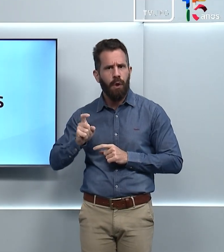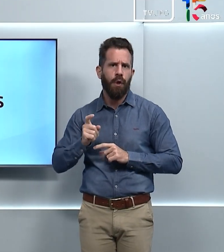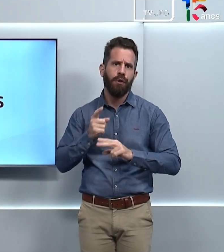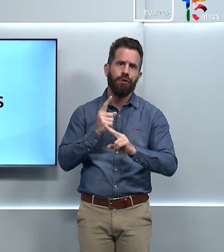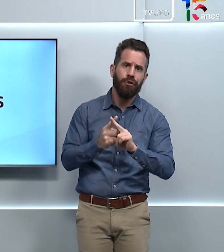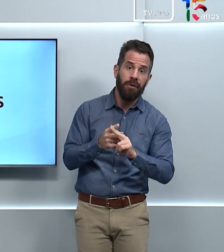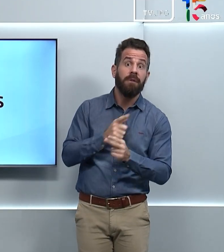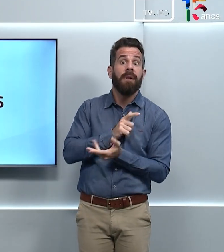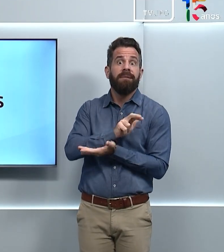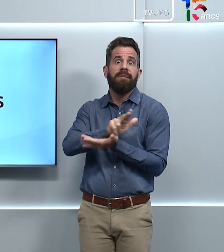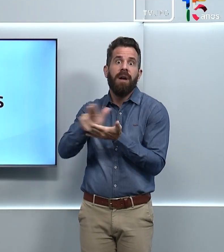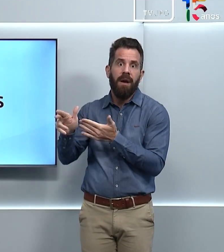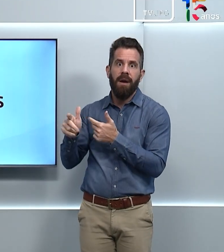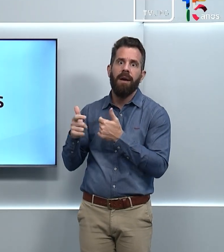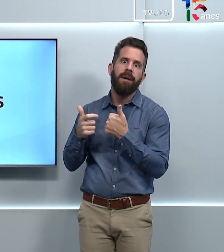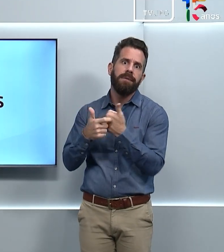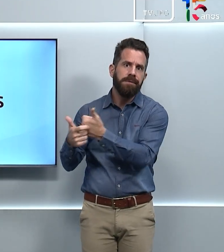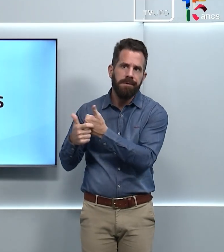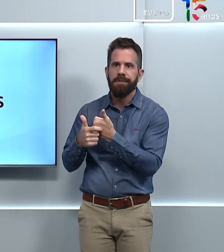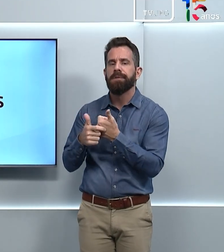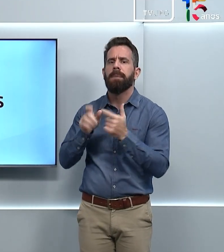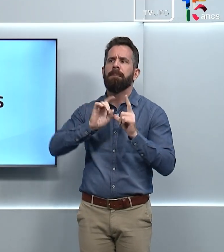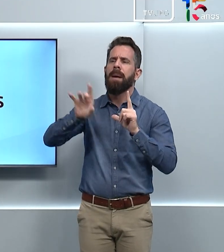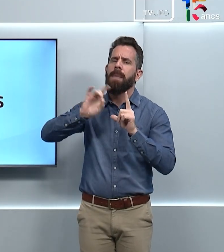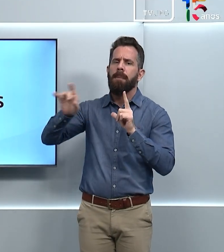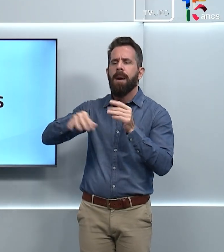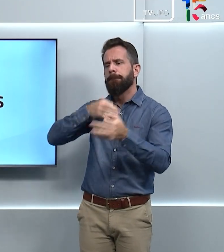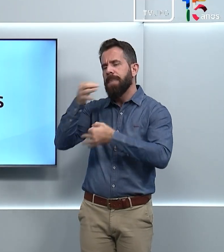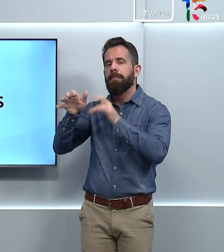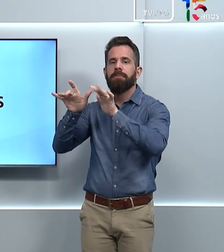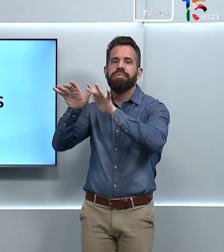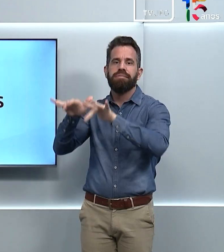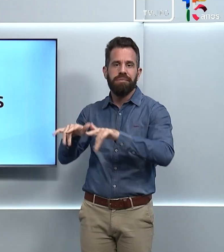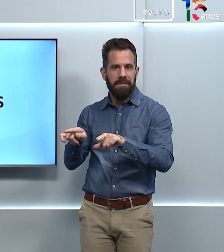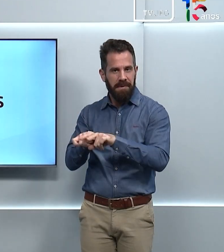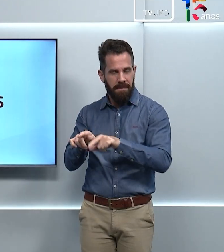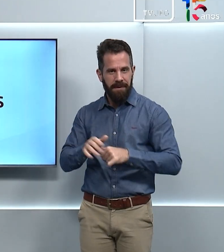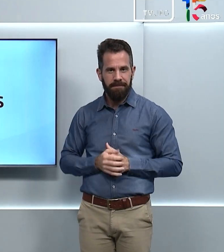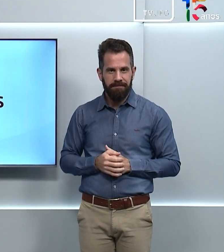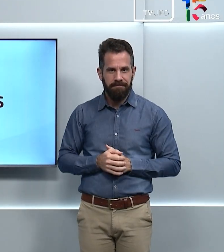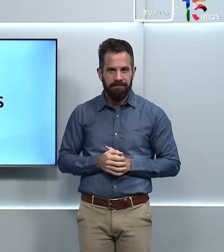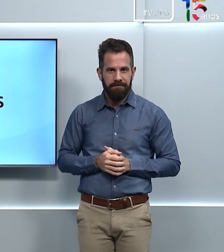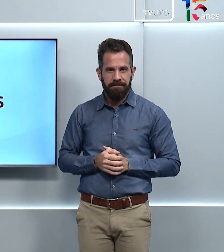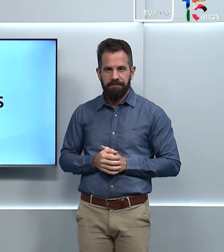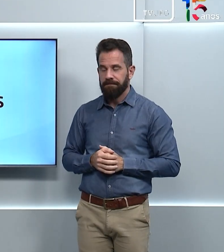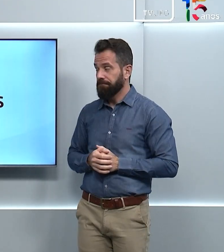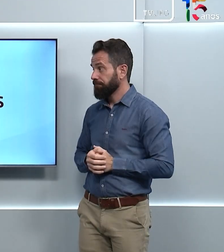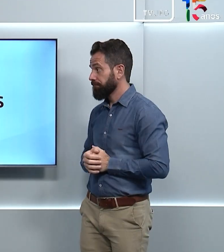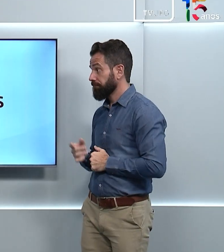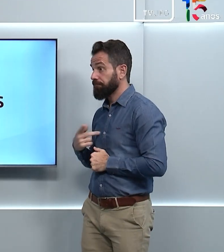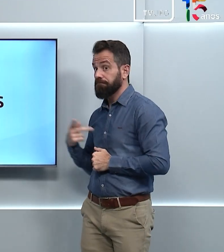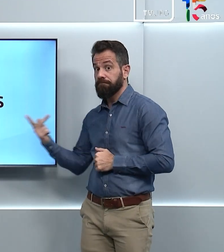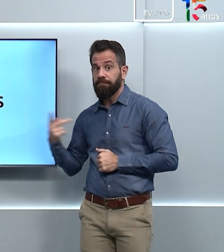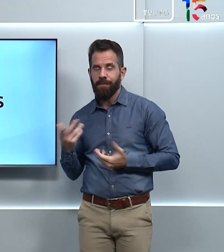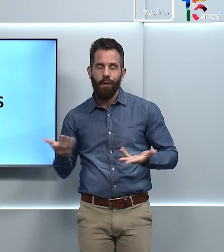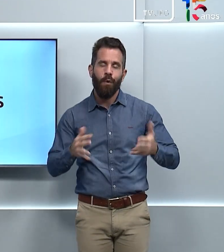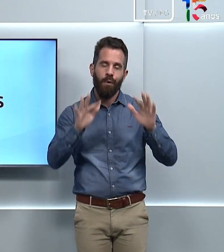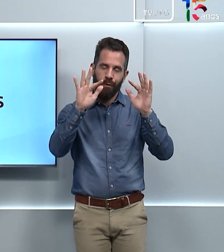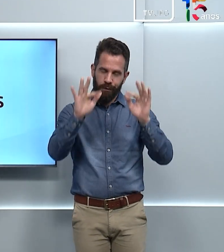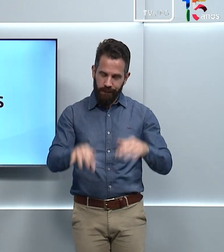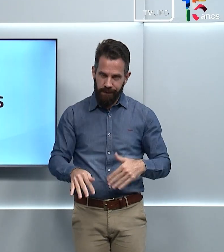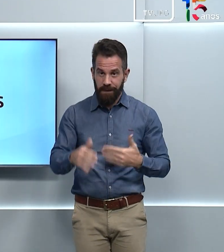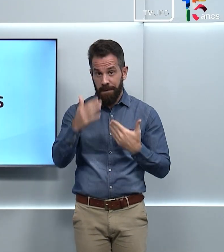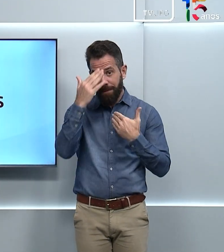os nossos perfis, curtir, compartilhar e, claro, mandar sua mensagem para a gente. Eu e o professor Diego ficamos por